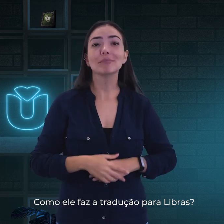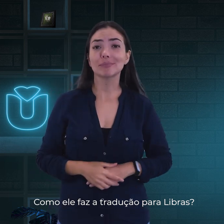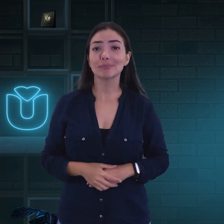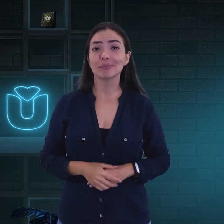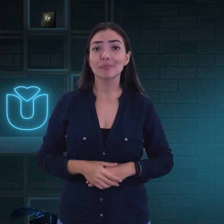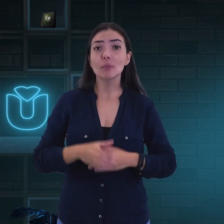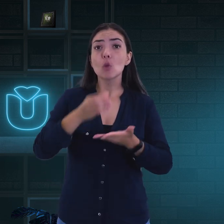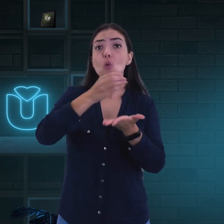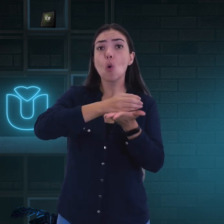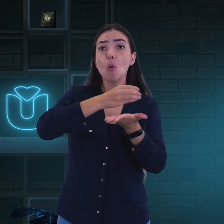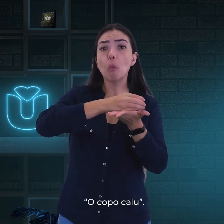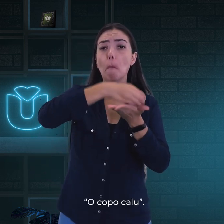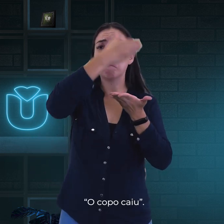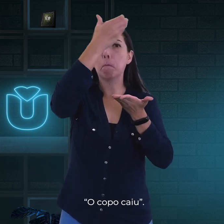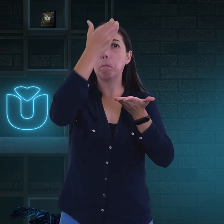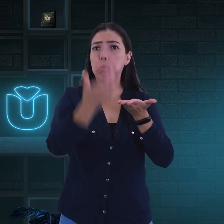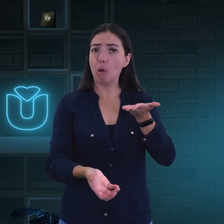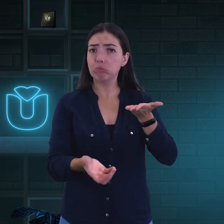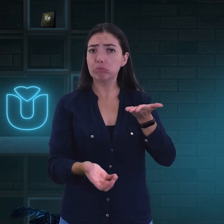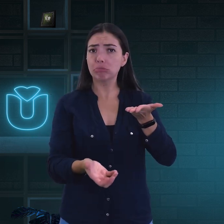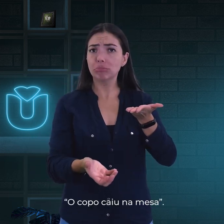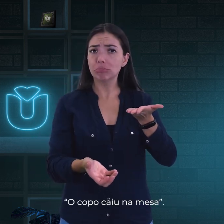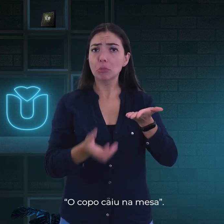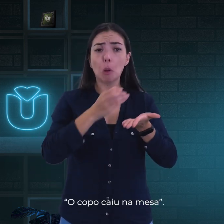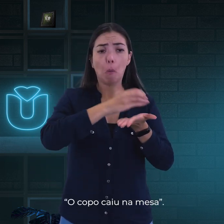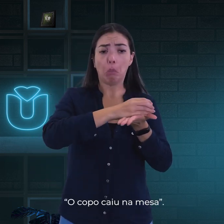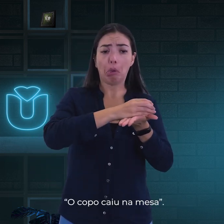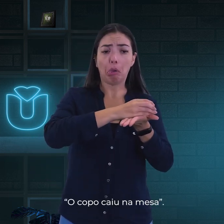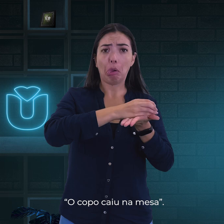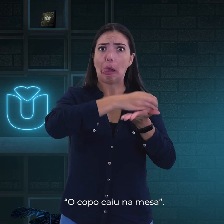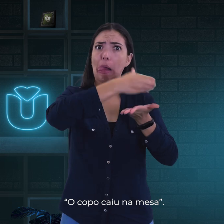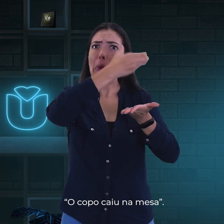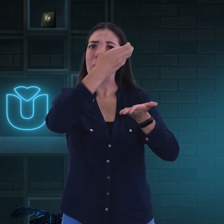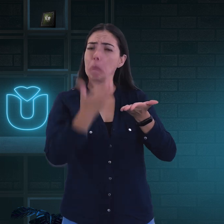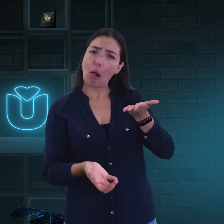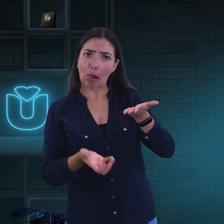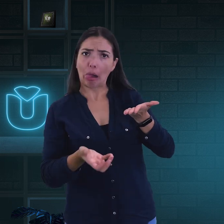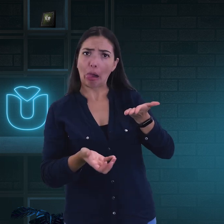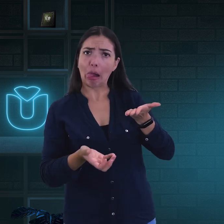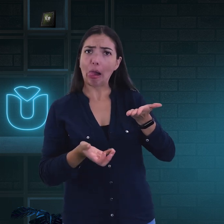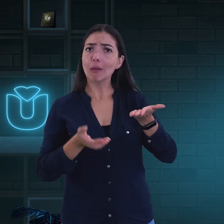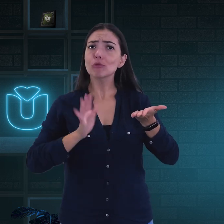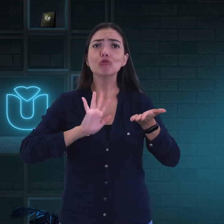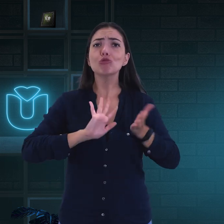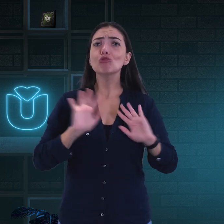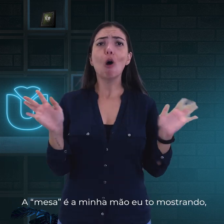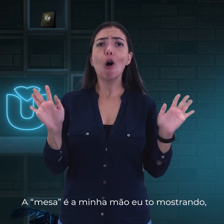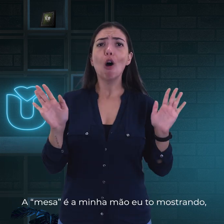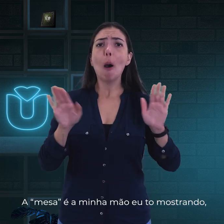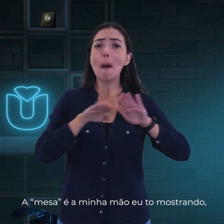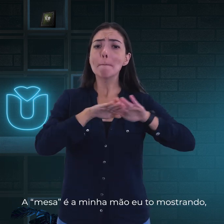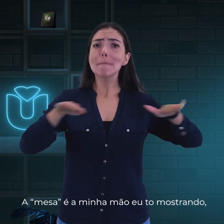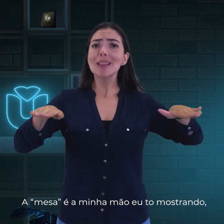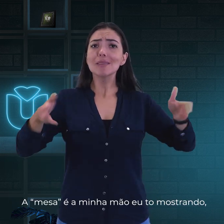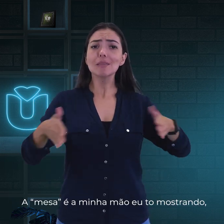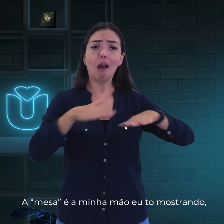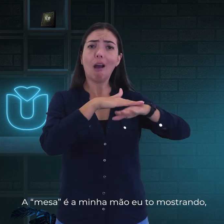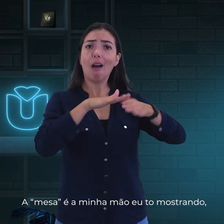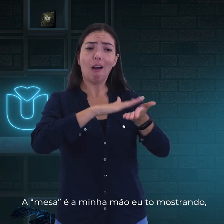copo, puf, caiu. O copo caiu na mesa, só. A mesa é a minha mão,